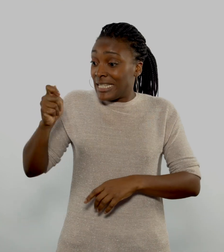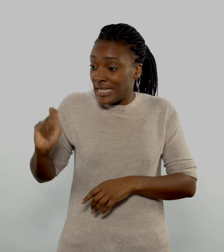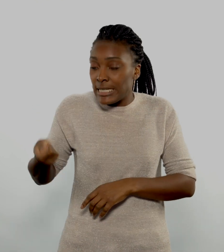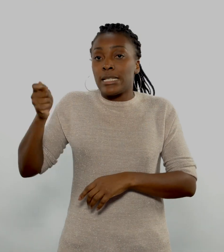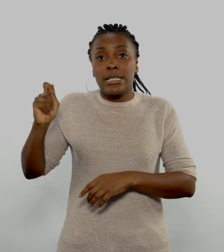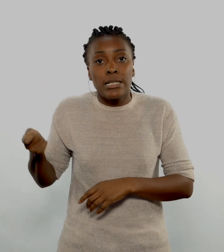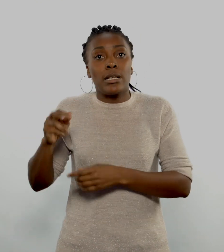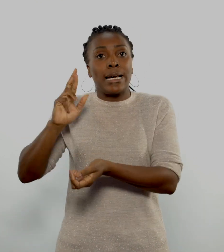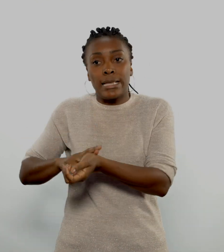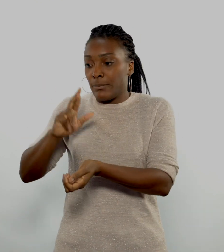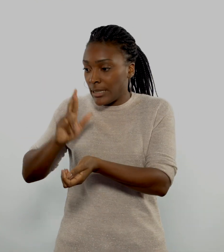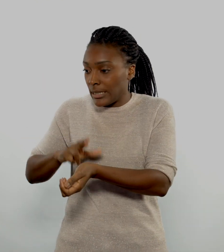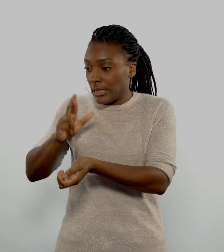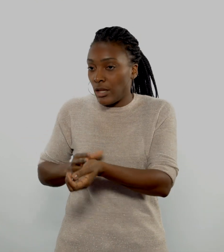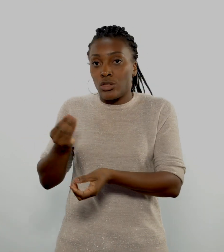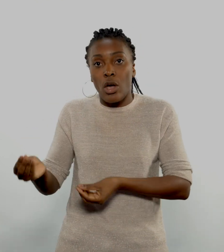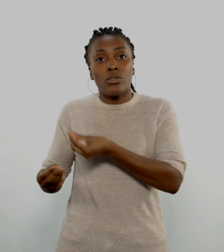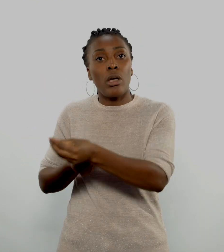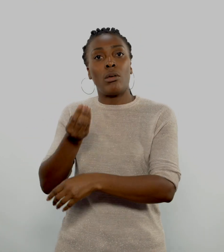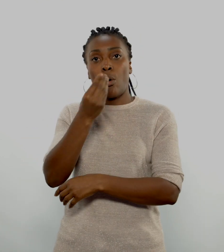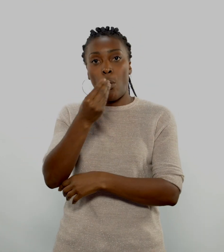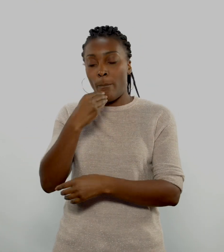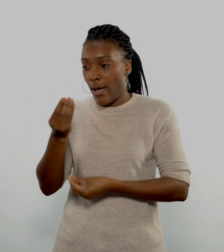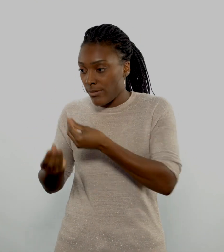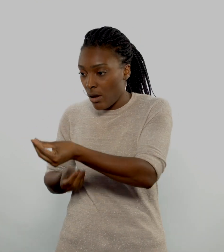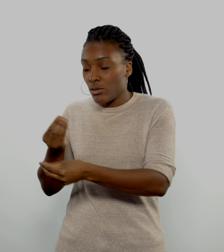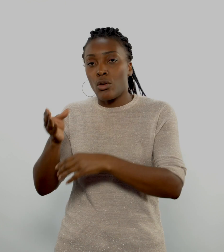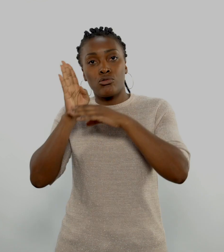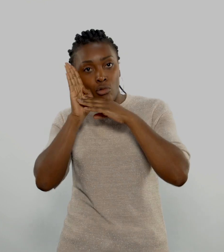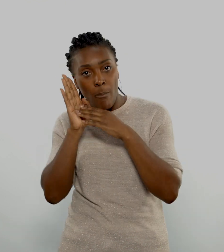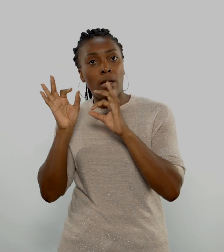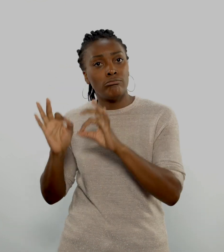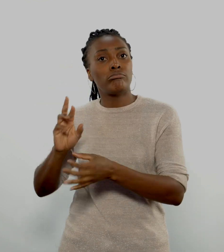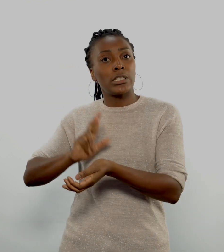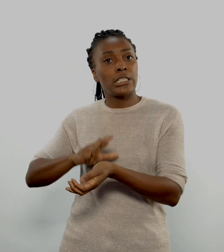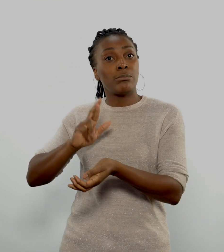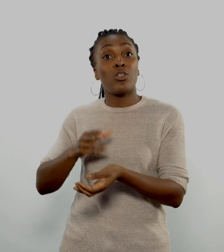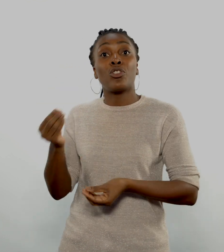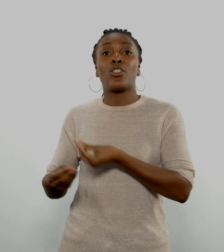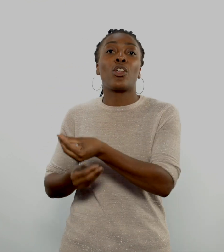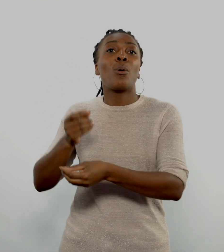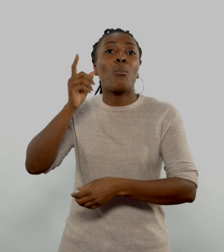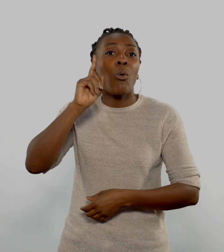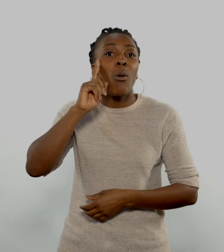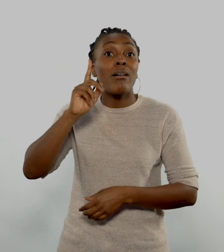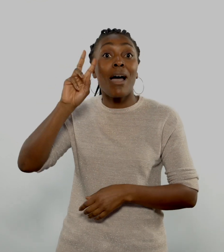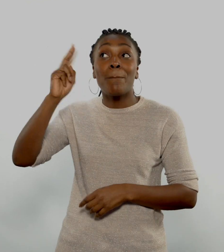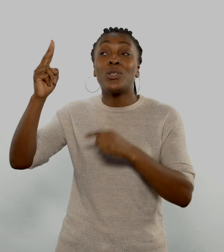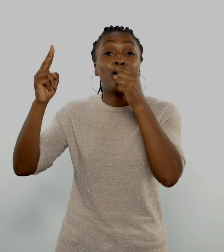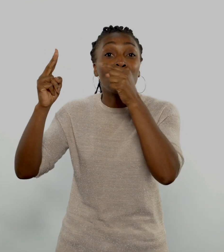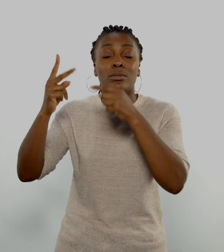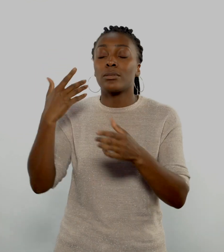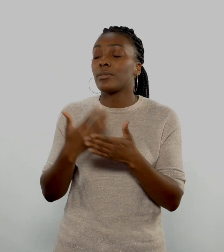les habitudes et installer un rythme, notamment les repas et le sommeil. Vous savez pourquoi? Parce que les habitudes